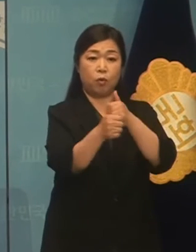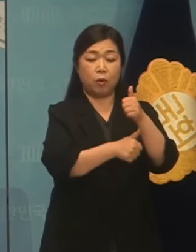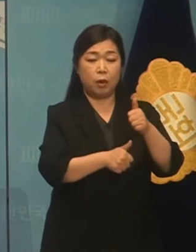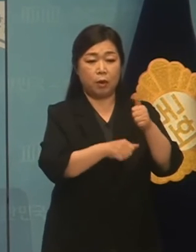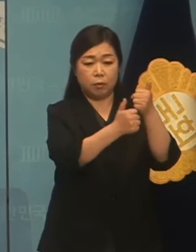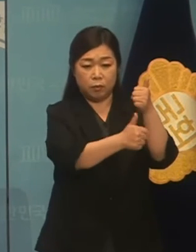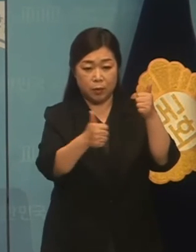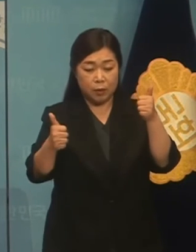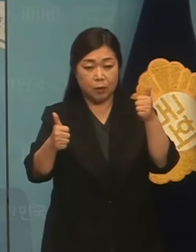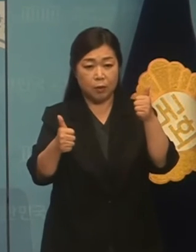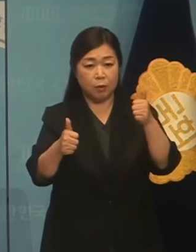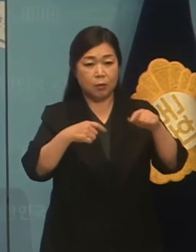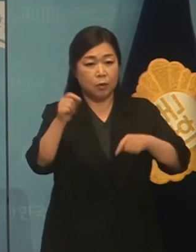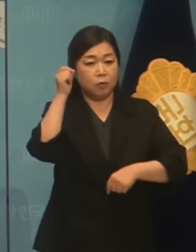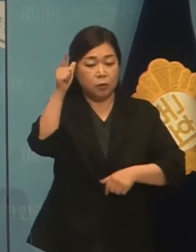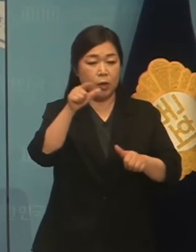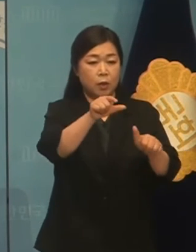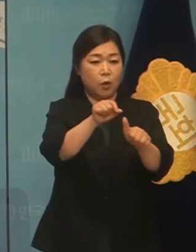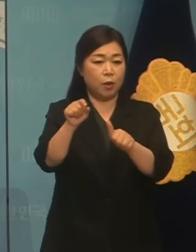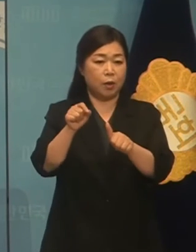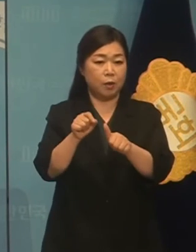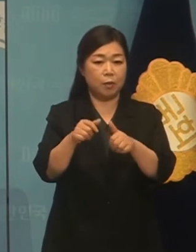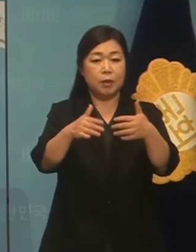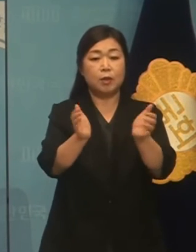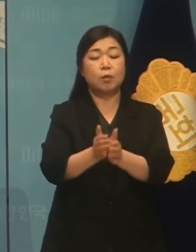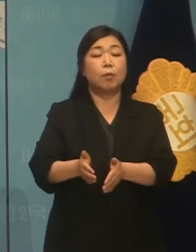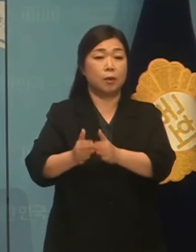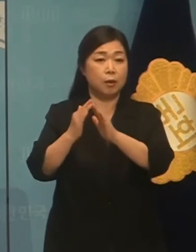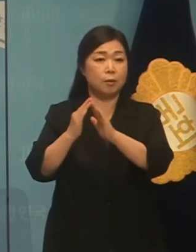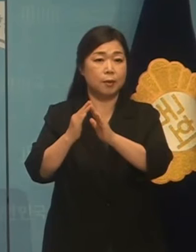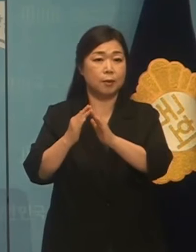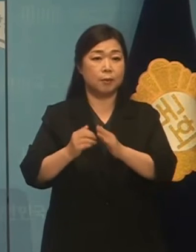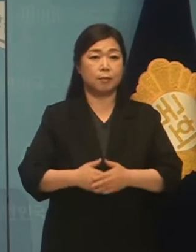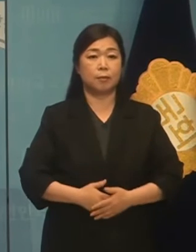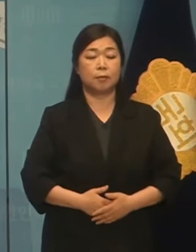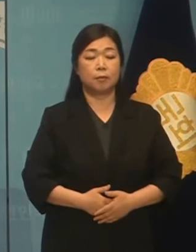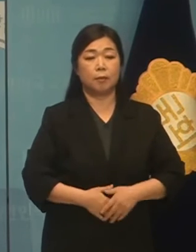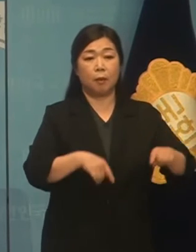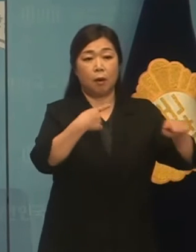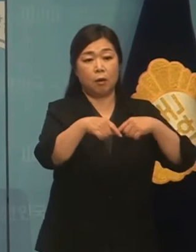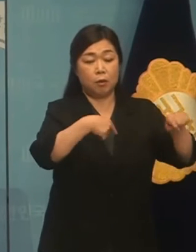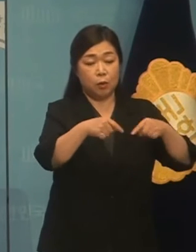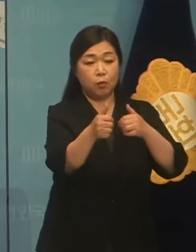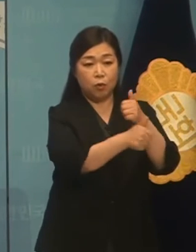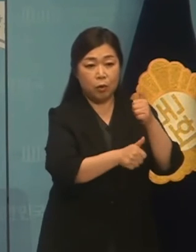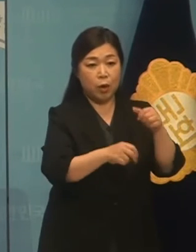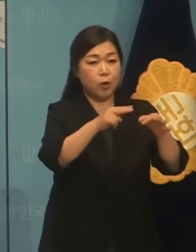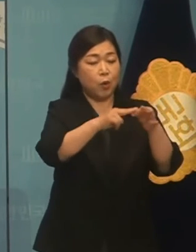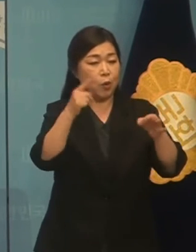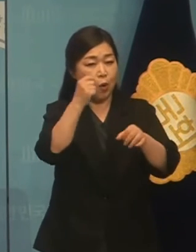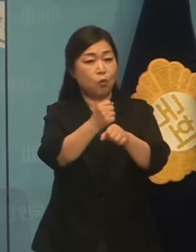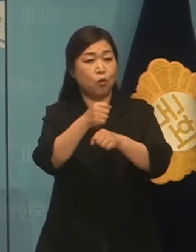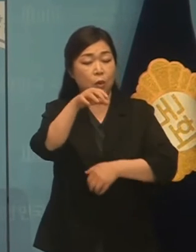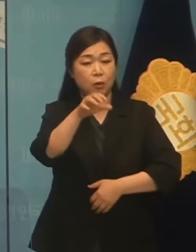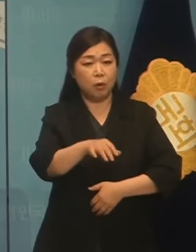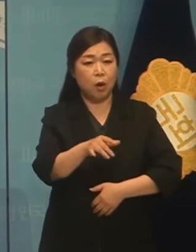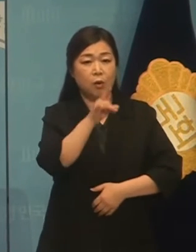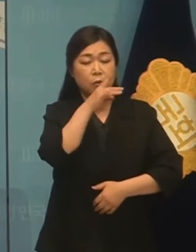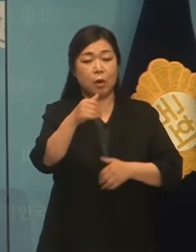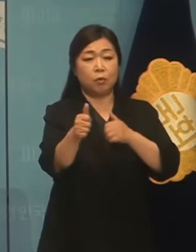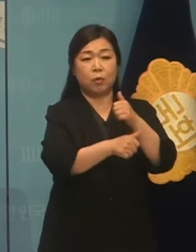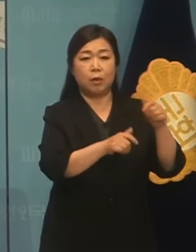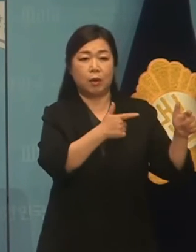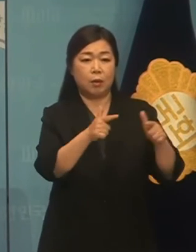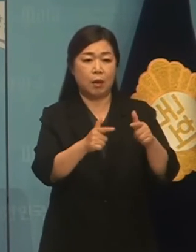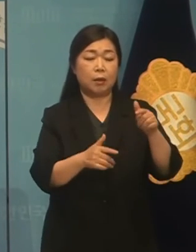산하에 거당적 인재 영입기구를 설치하겠습니다. 당정책위와 여의도 연구원, 중앙회